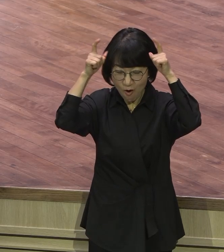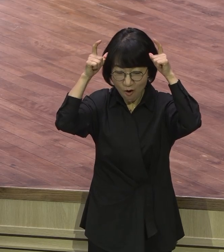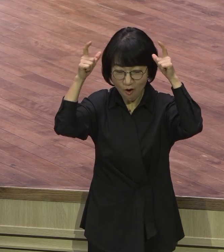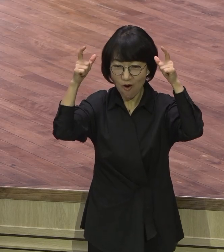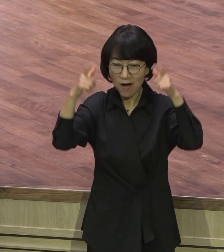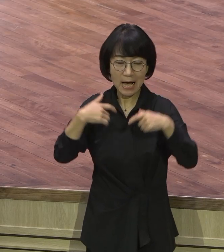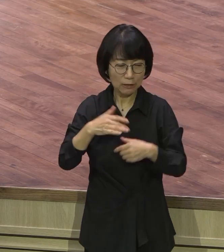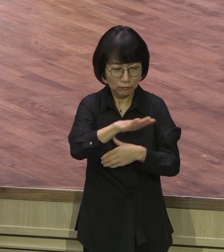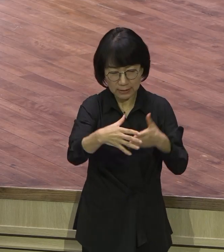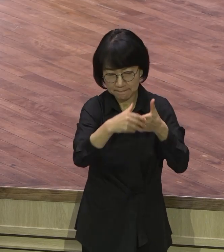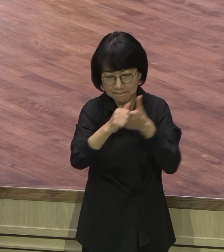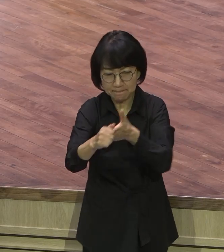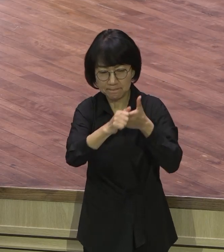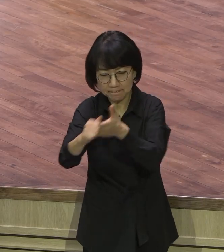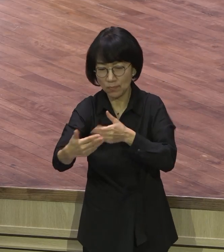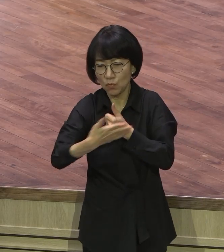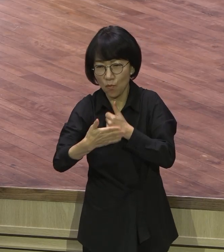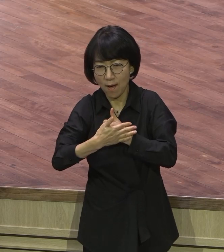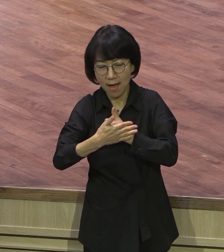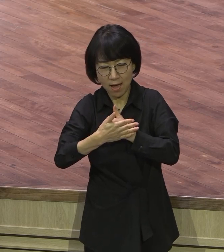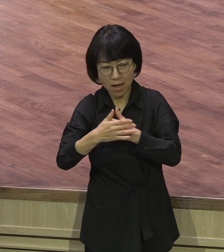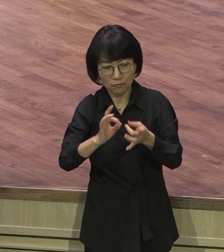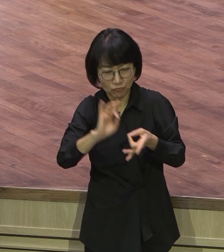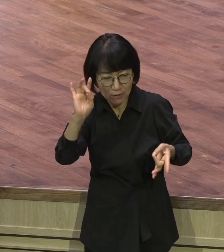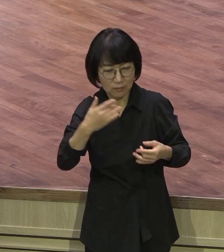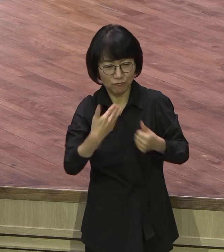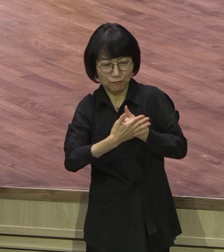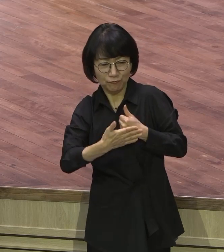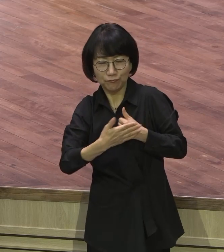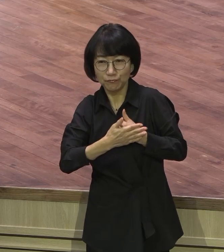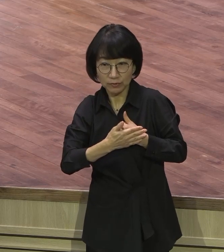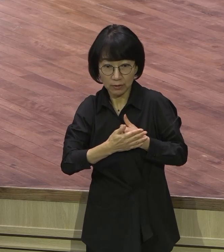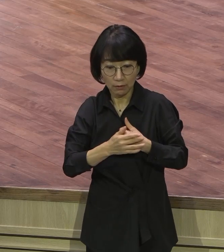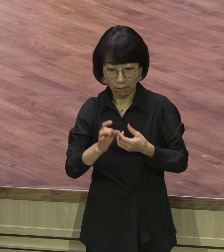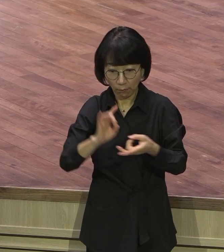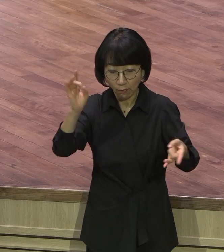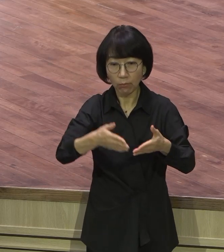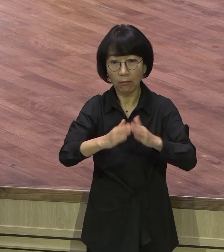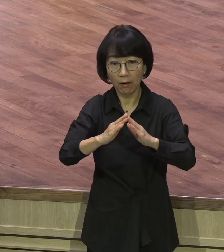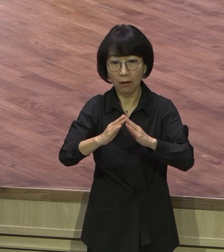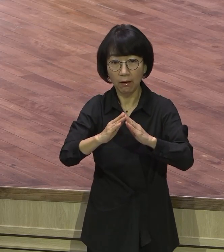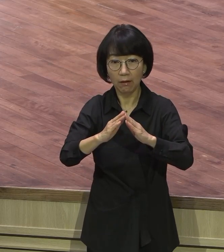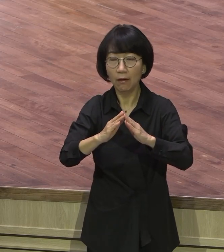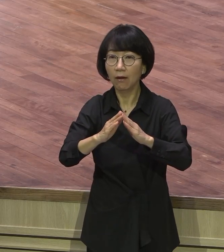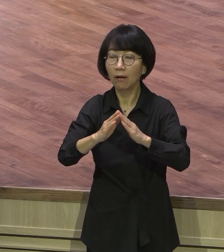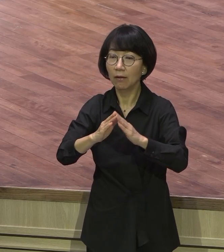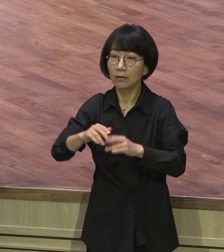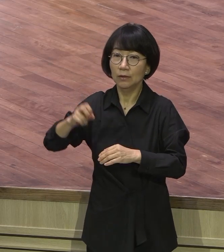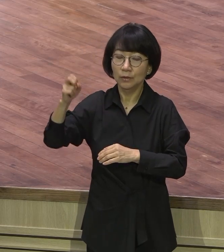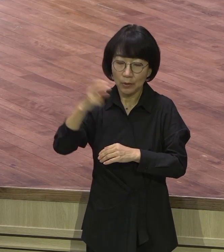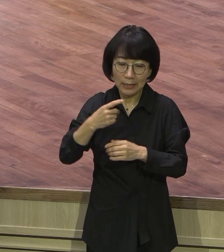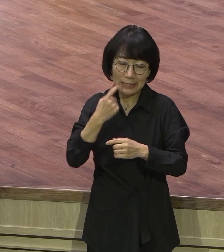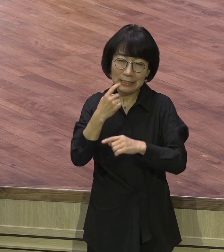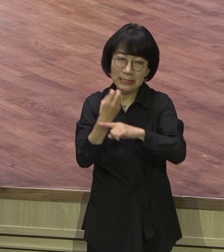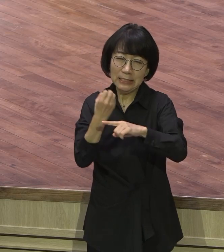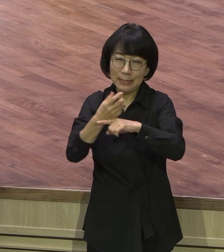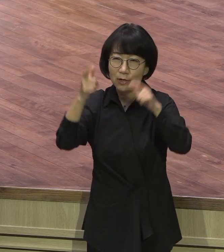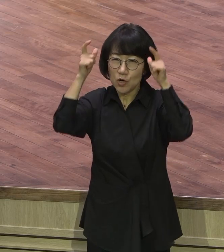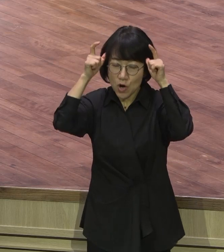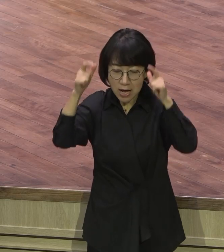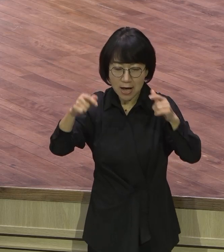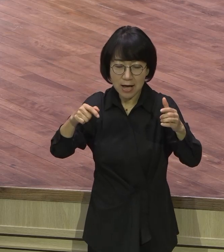우리를 인도할 신이라고 그렇게 만들어 세워놓고 그 금송화지 앞에서